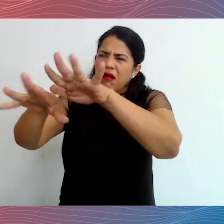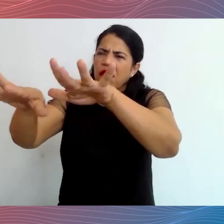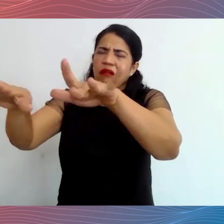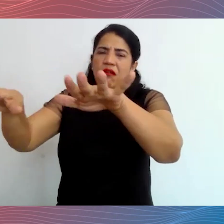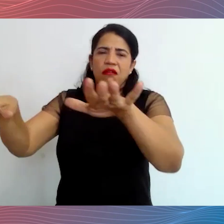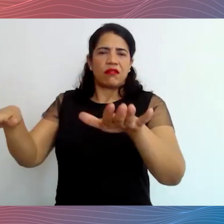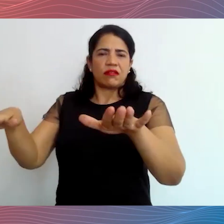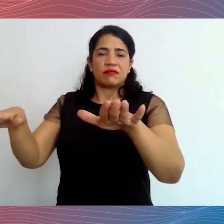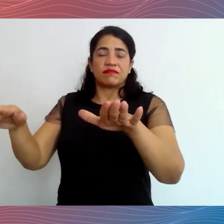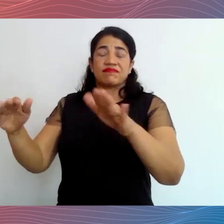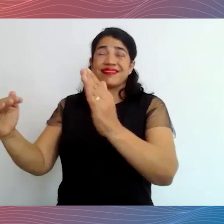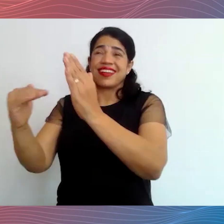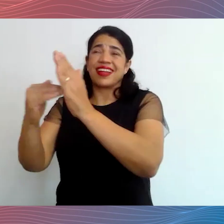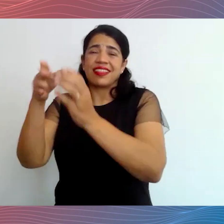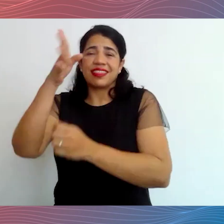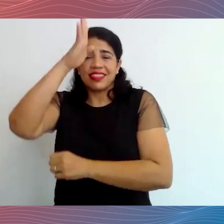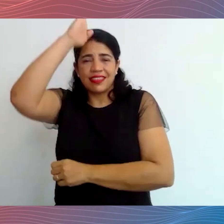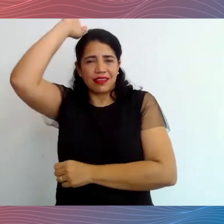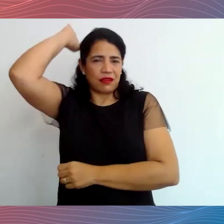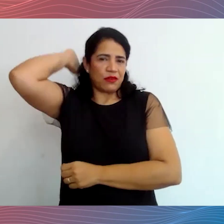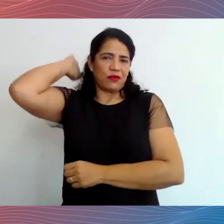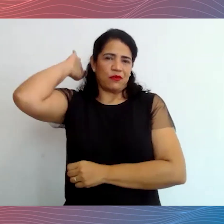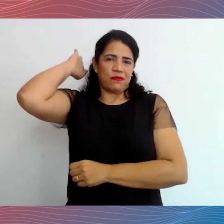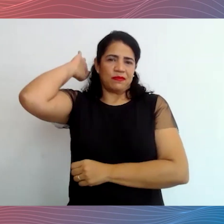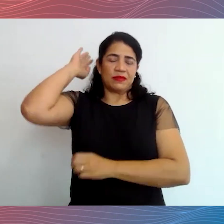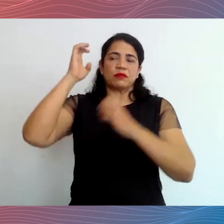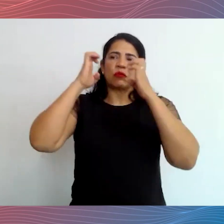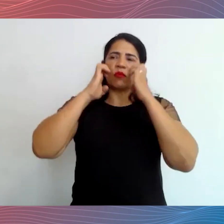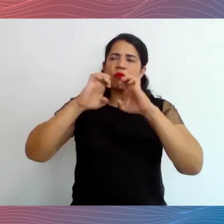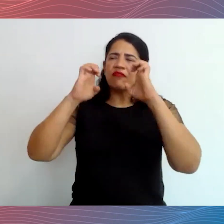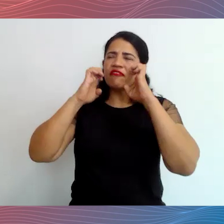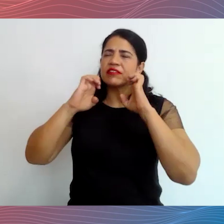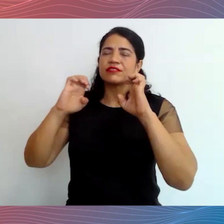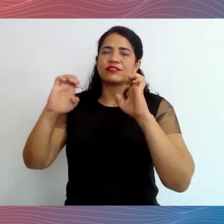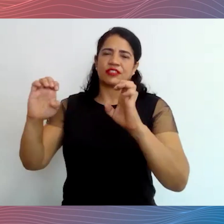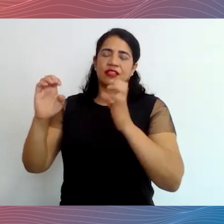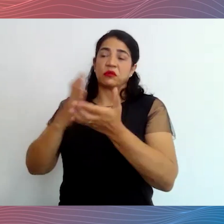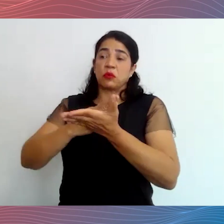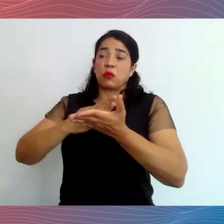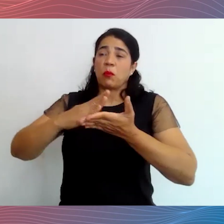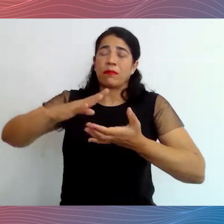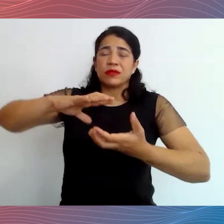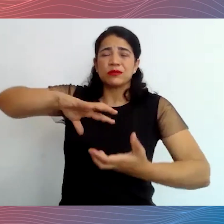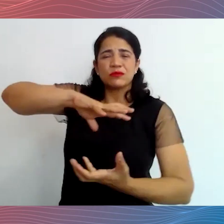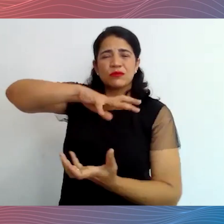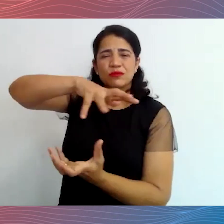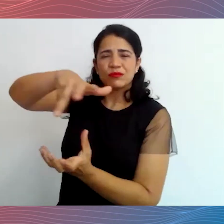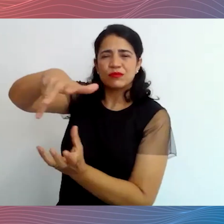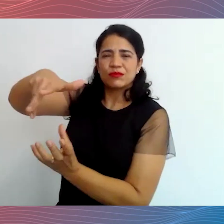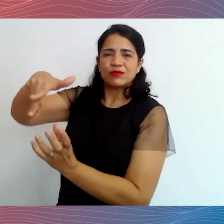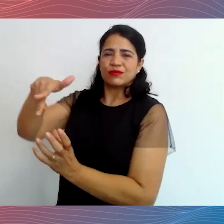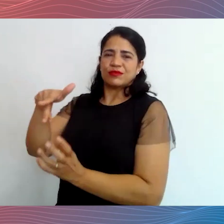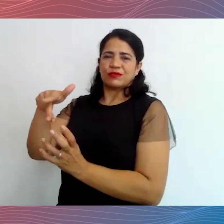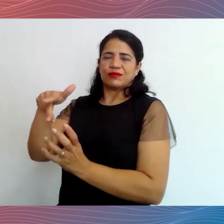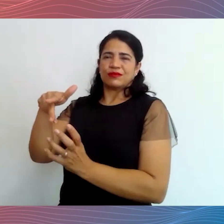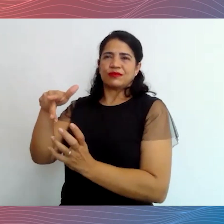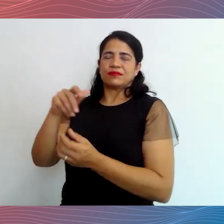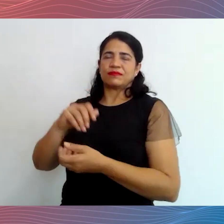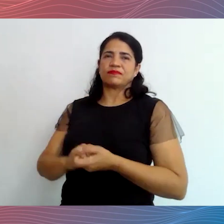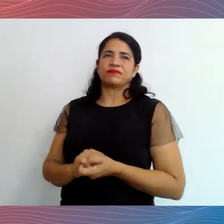Irmãos, daí é que o evangelho chegou ao mundo ocidental, irmão, por causa do dispensar de um canal da